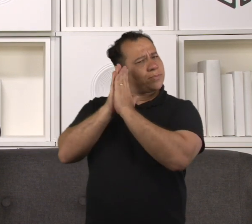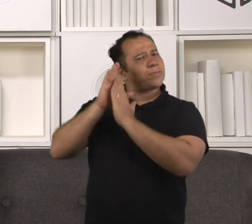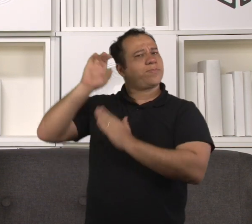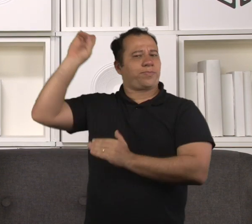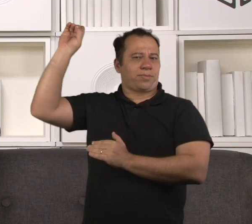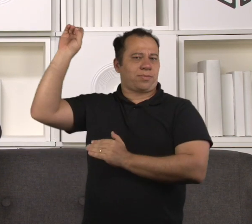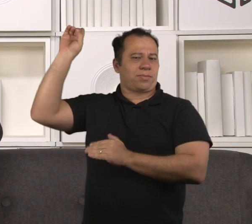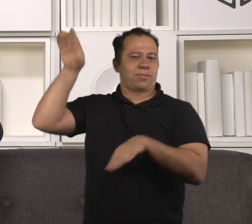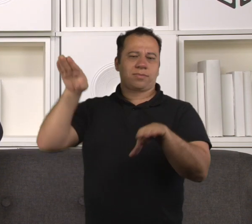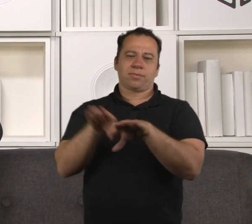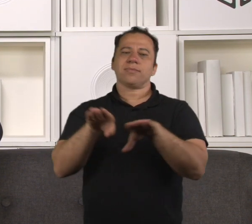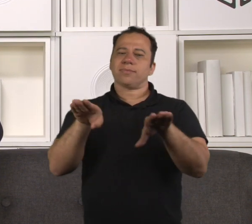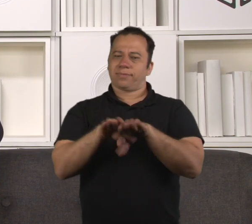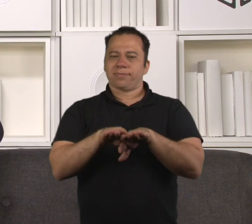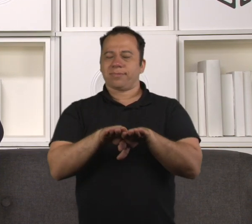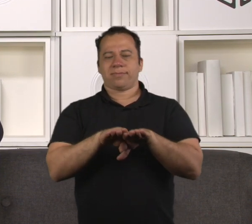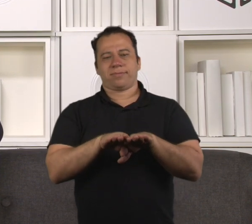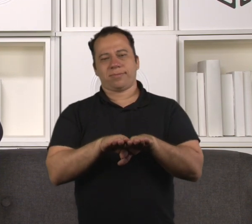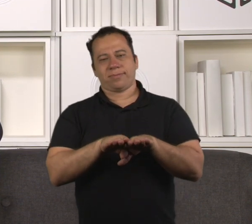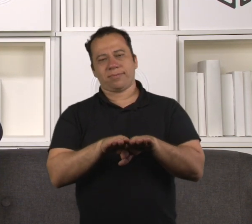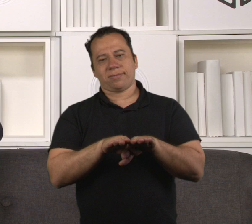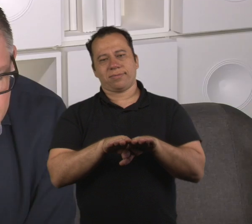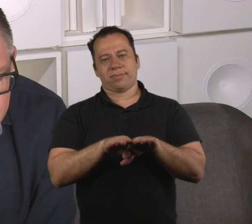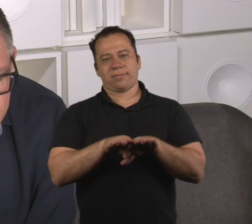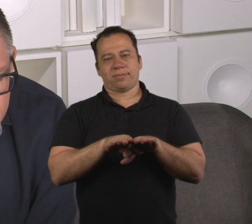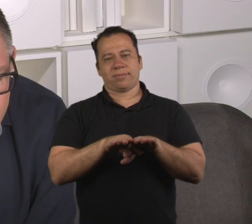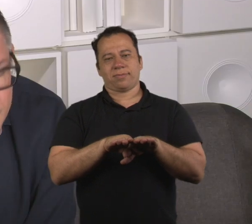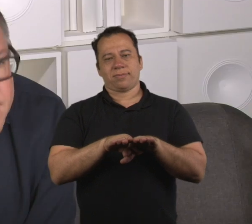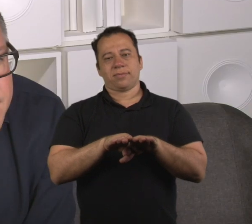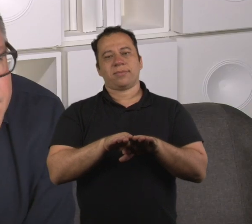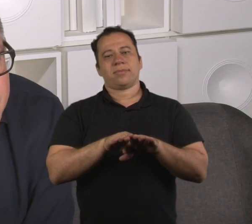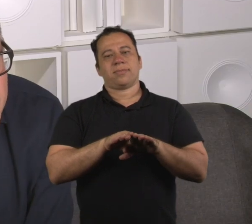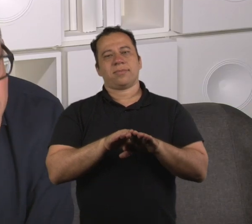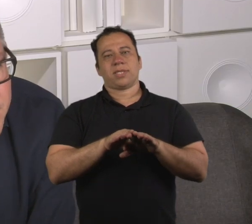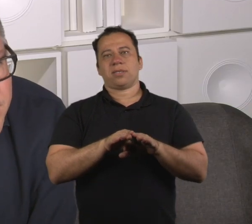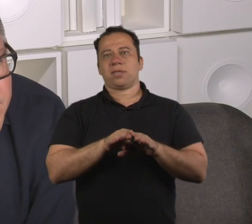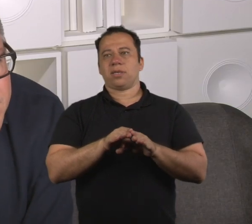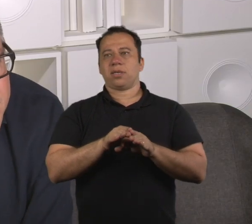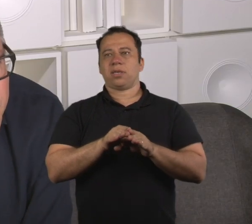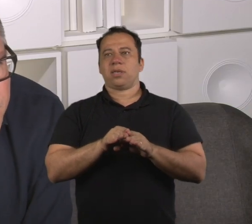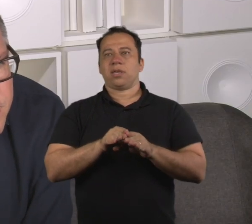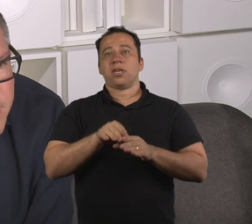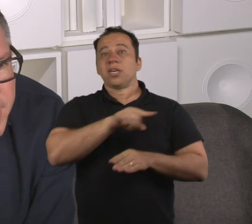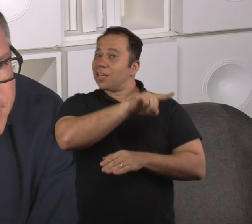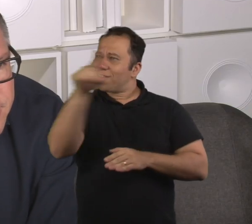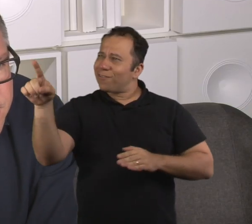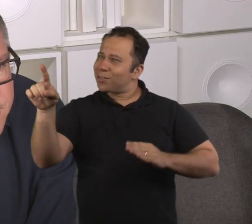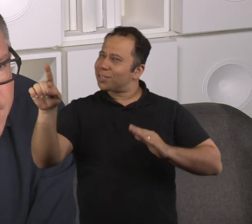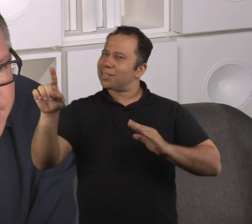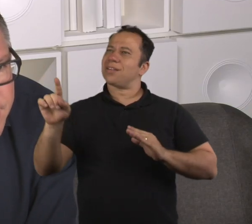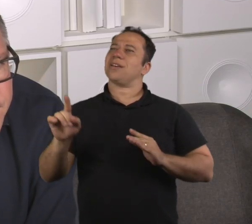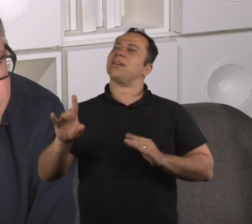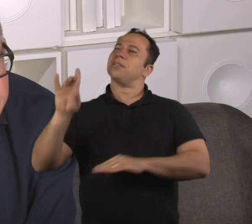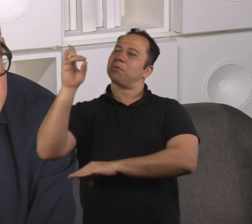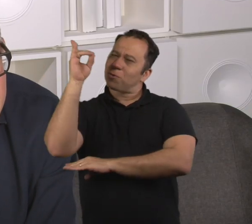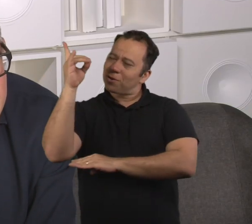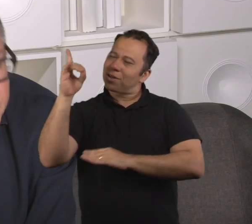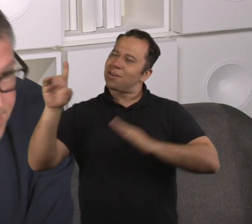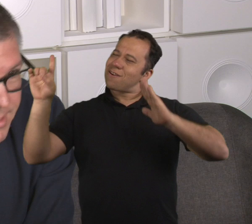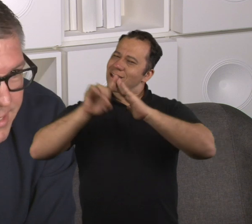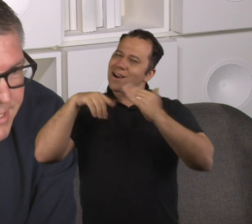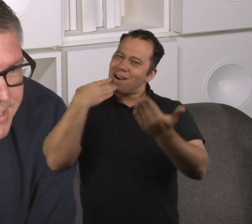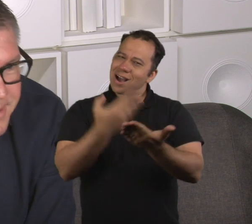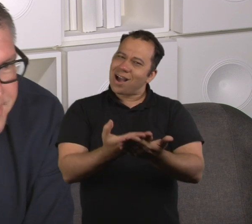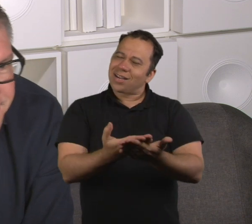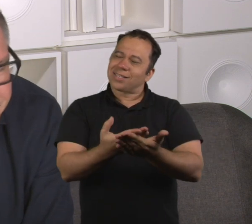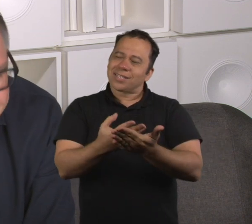orações também. E então os irmãos casa na Bolívia recebam o nosso abraço, o nosso carinho e a